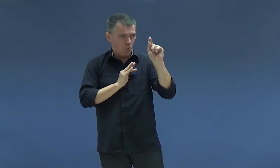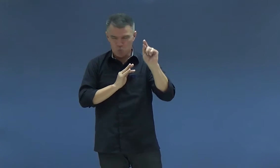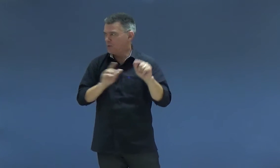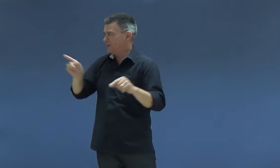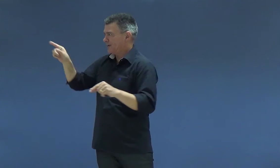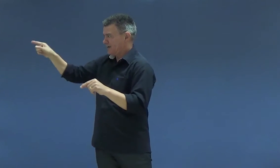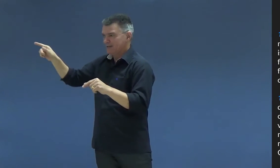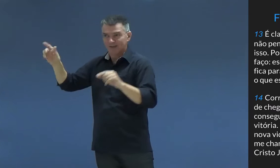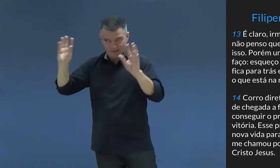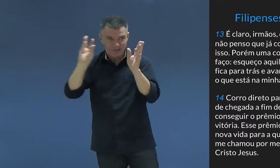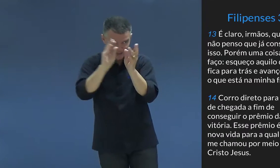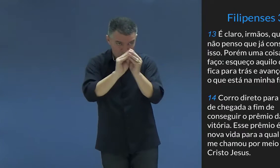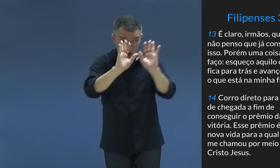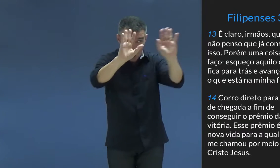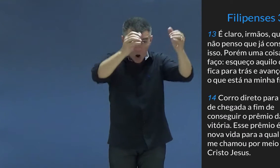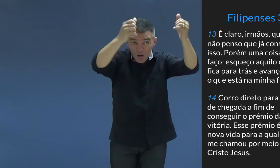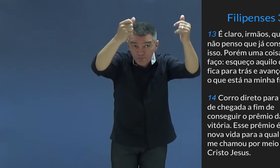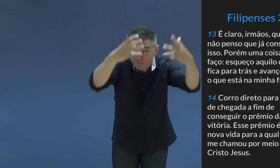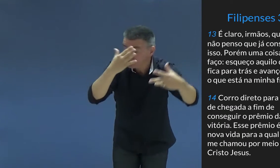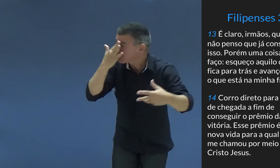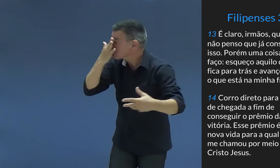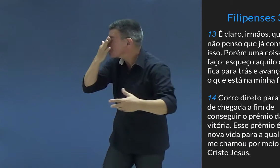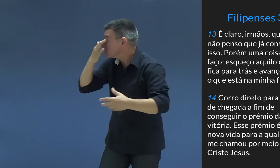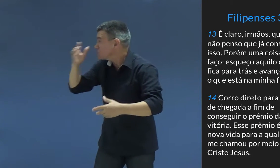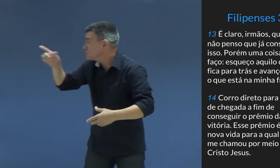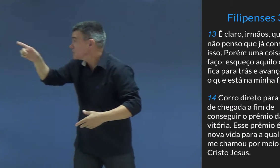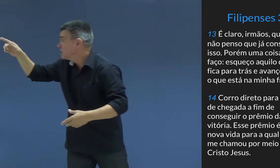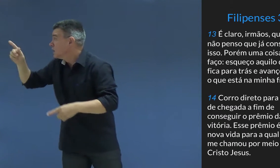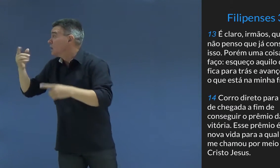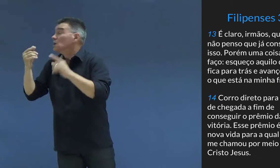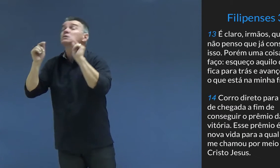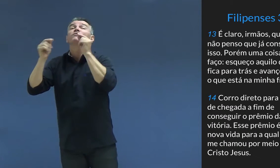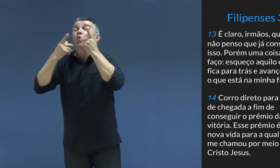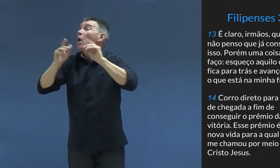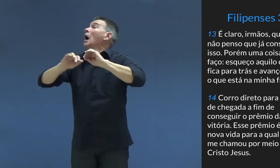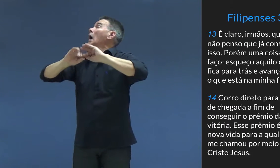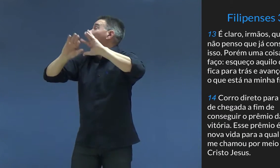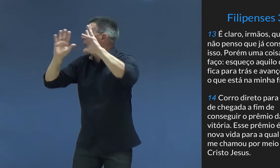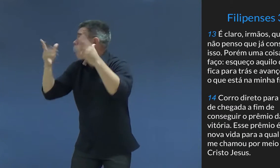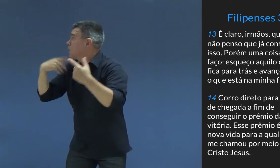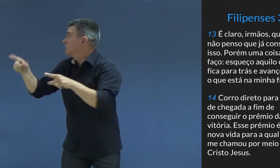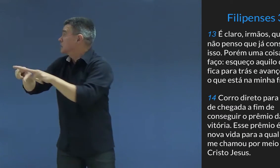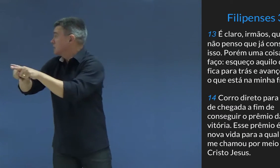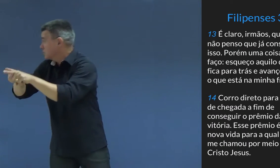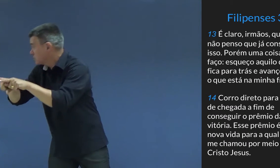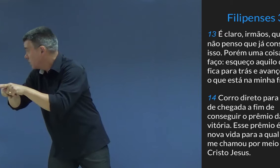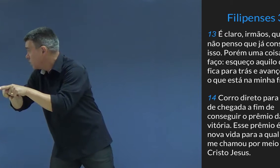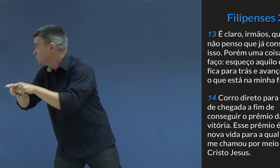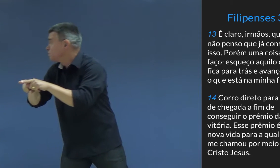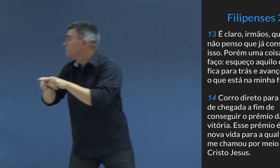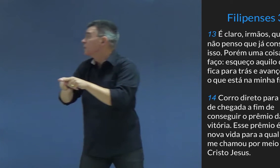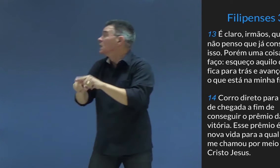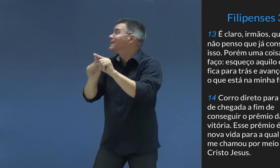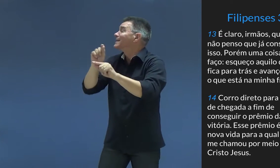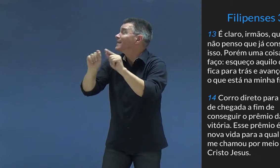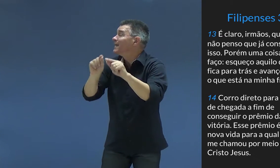de Filipenses. Então, vou explicar para vocês ali. É claro, irmãos,